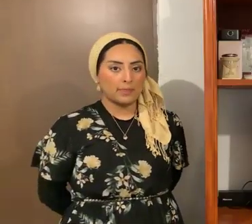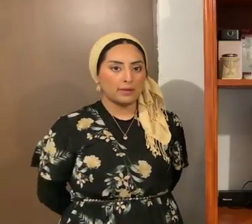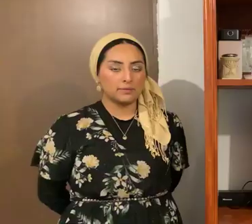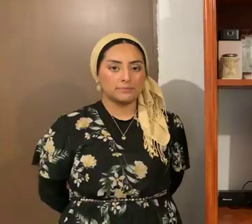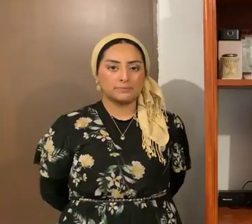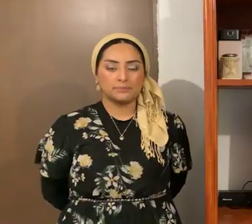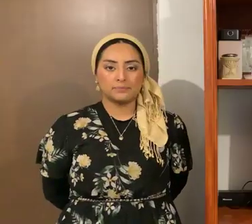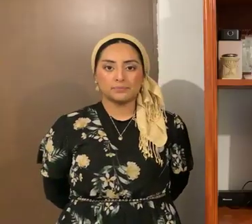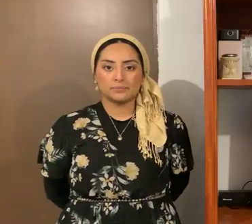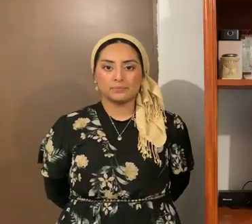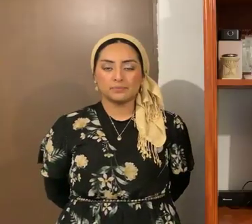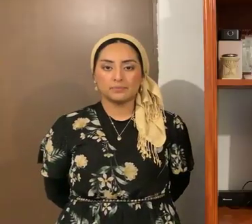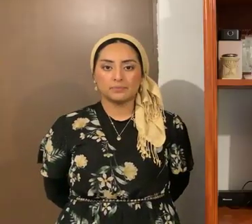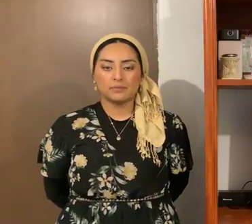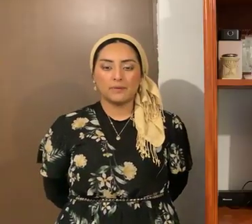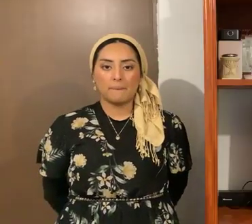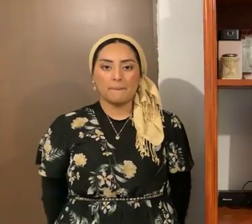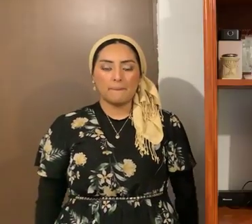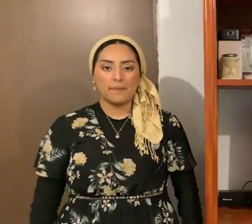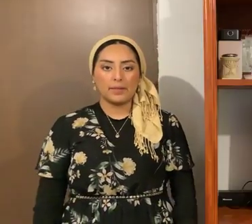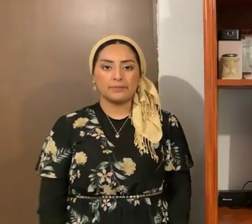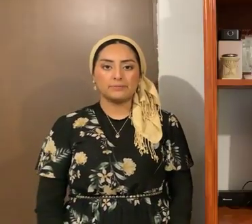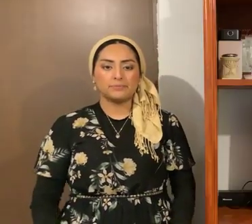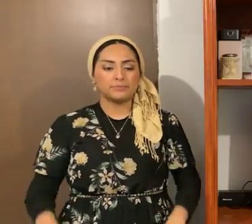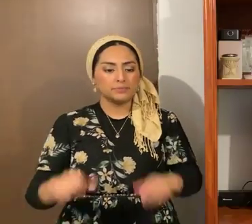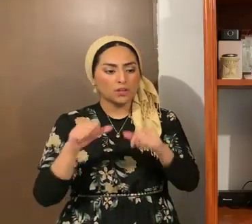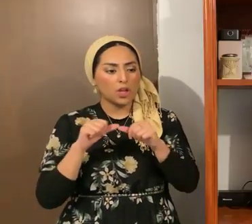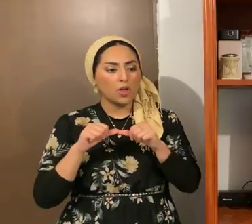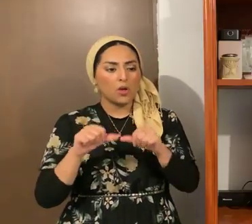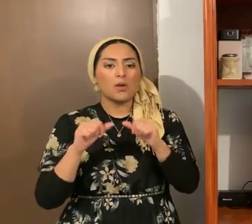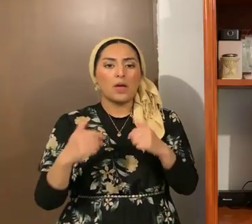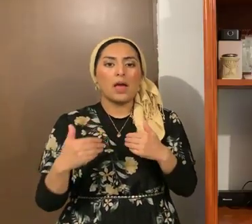Siempre ese es un pocombe, es un cobarde, un chismoso,